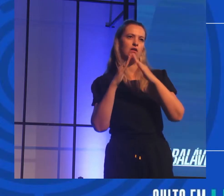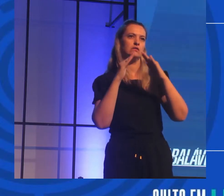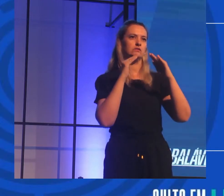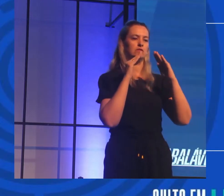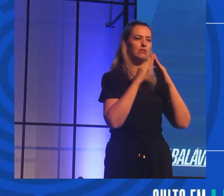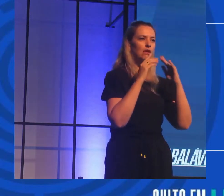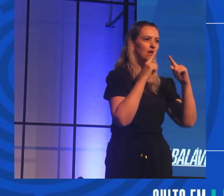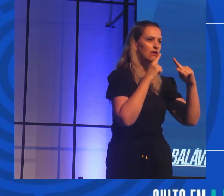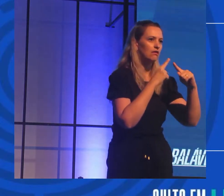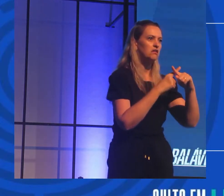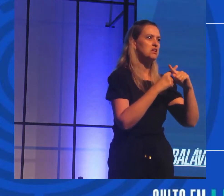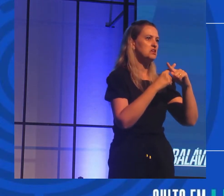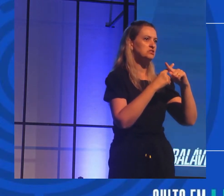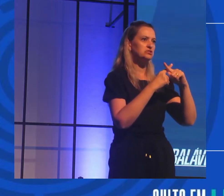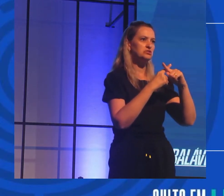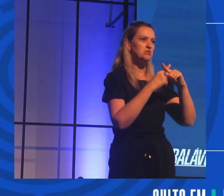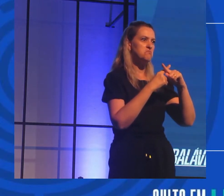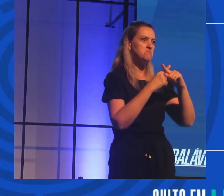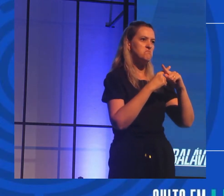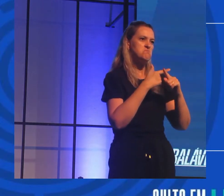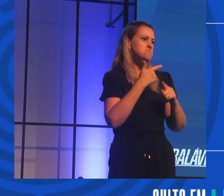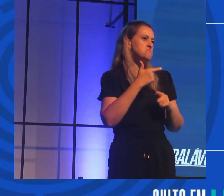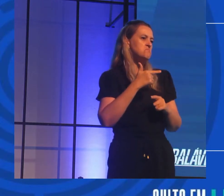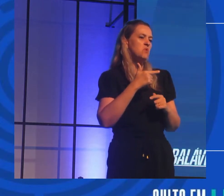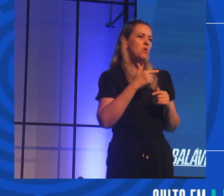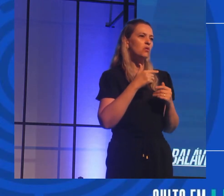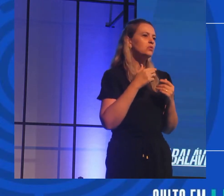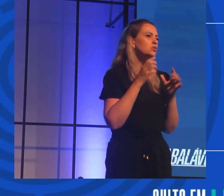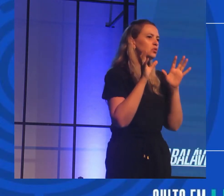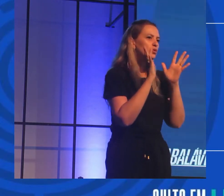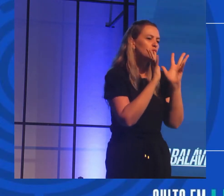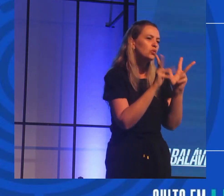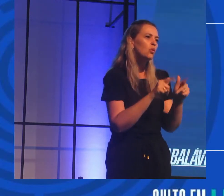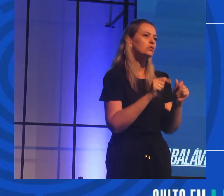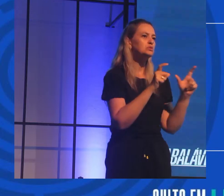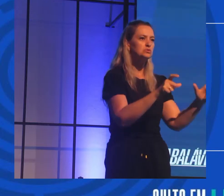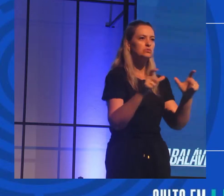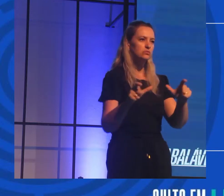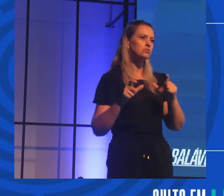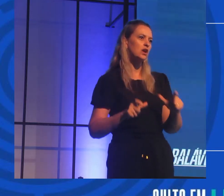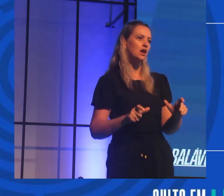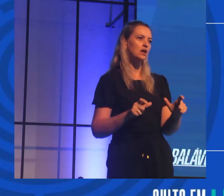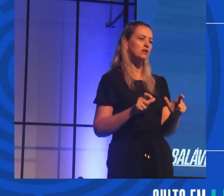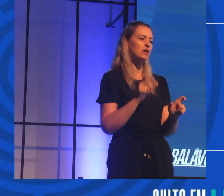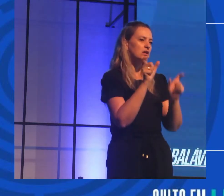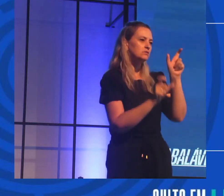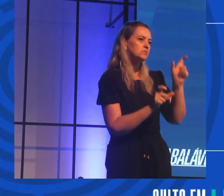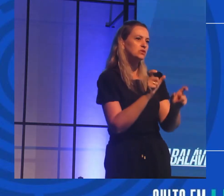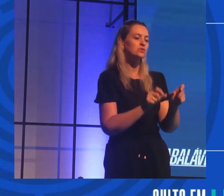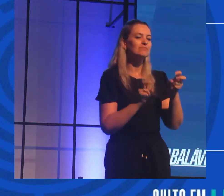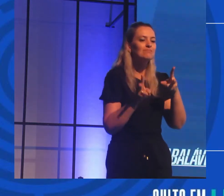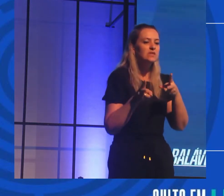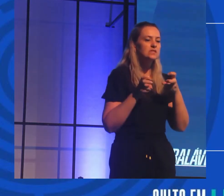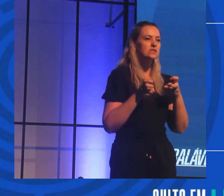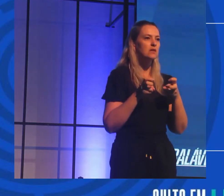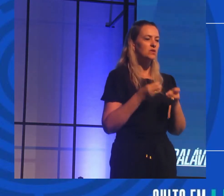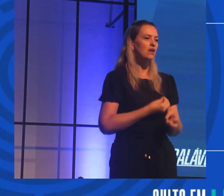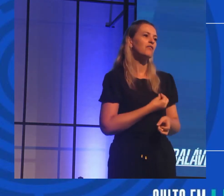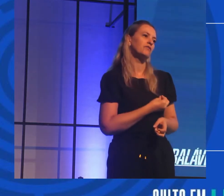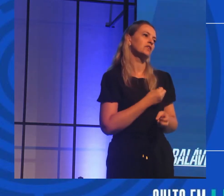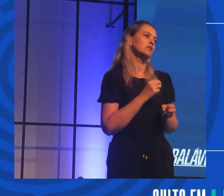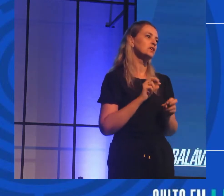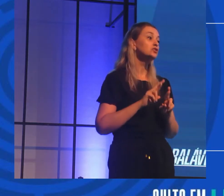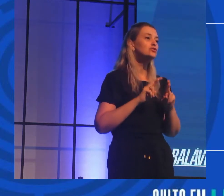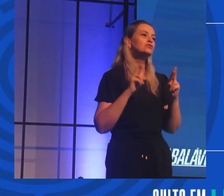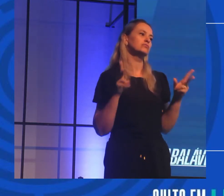onde estivermos, as pessoas possam olhar para nós e olhar e perceber: há algo diferente lá.